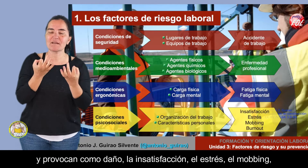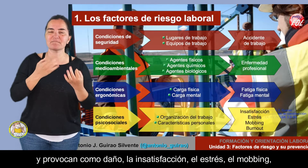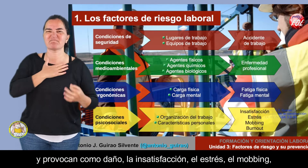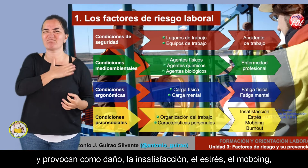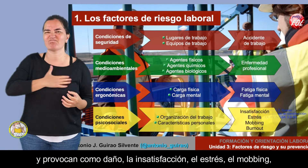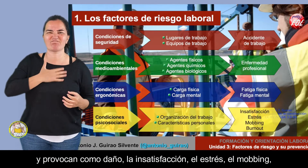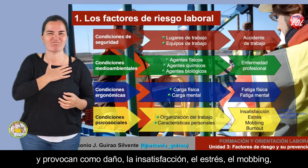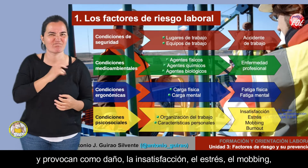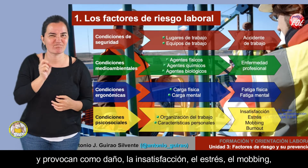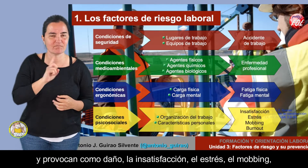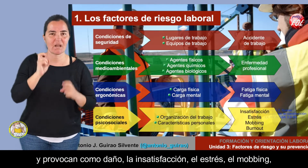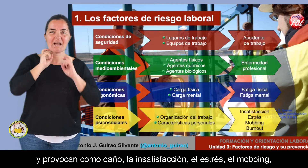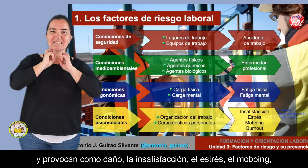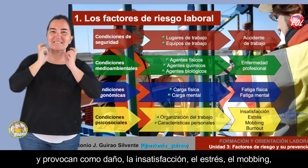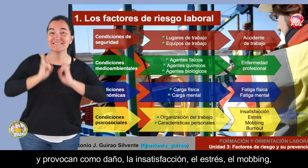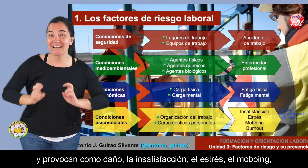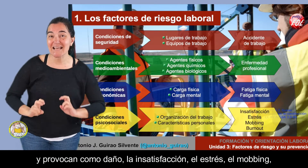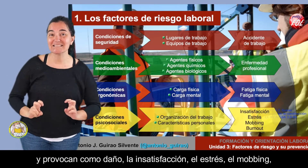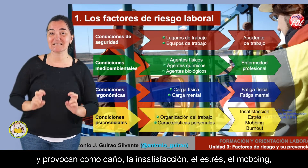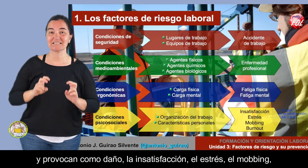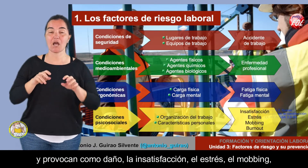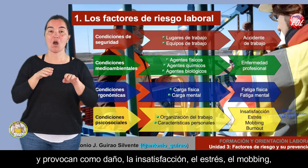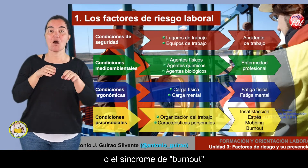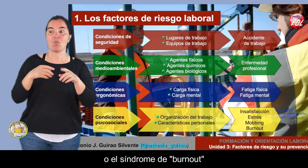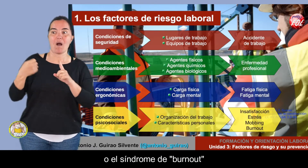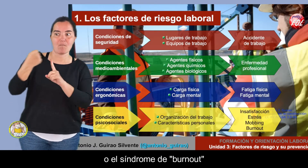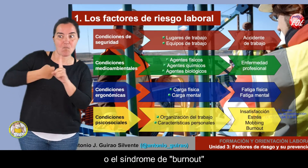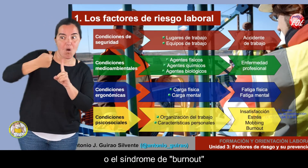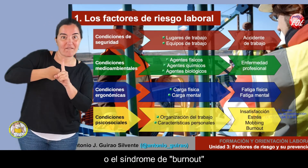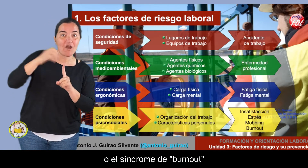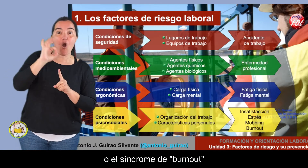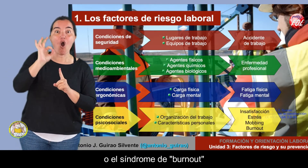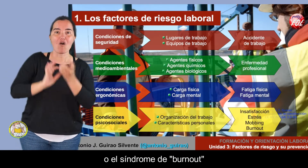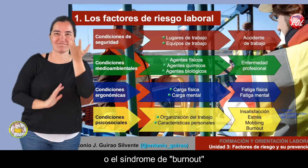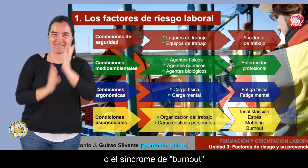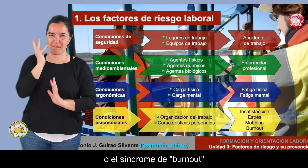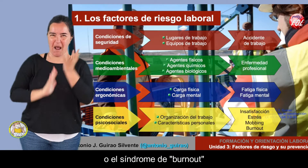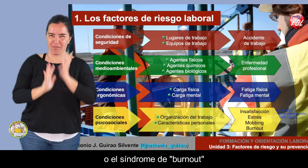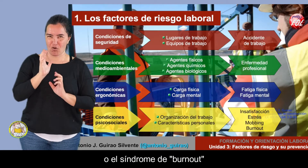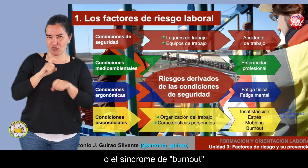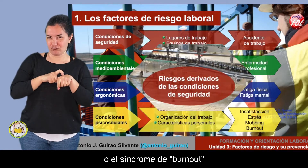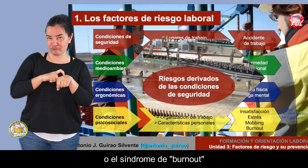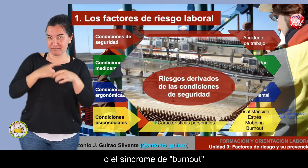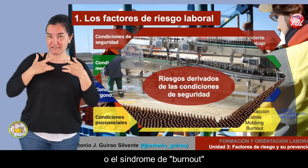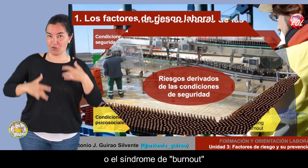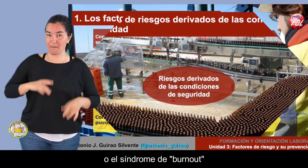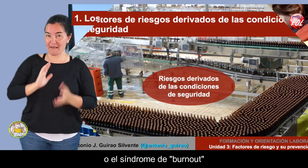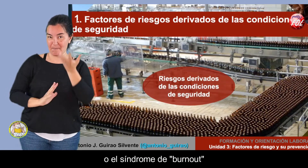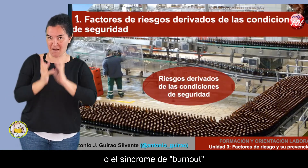la insatisfacción, el estrés, el mobbing o el síndrome de burnout.